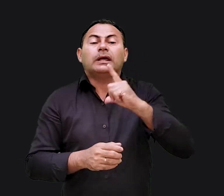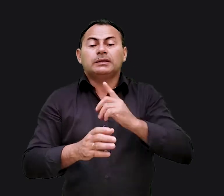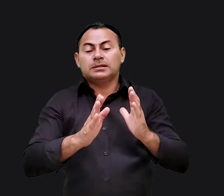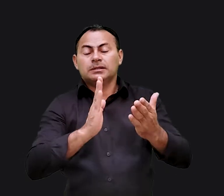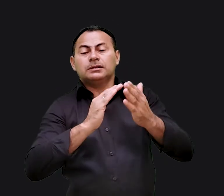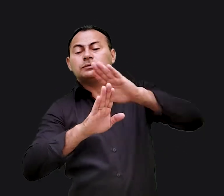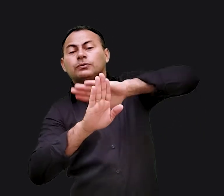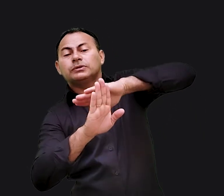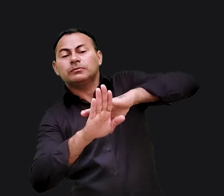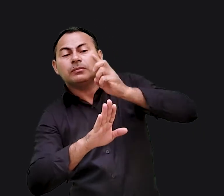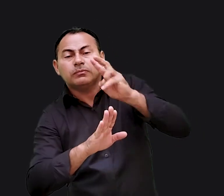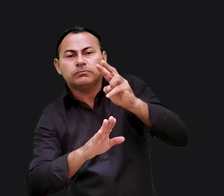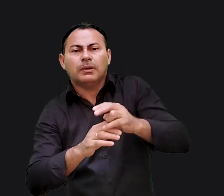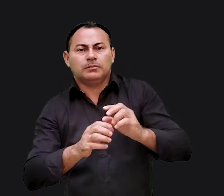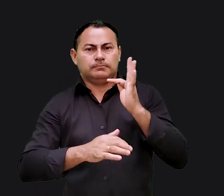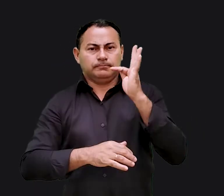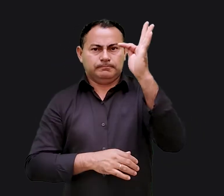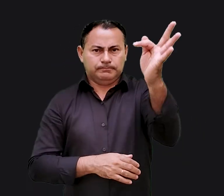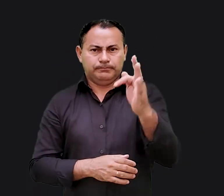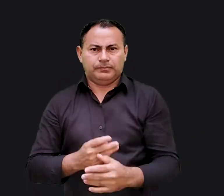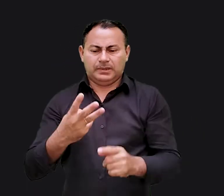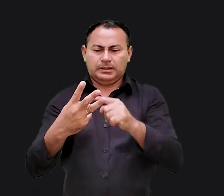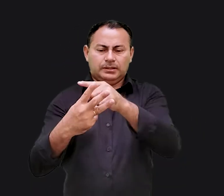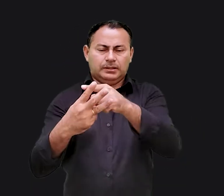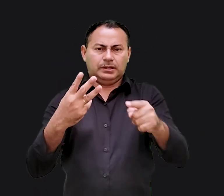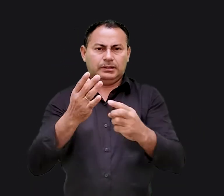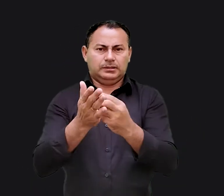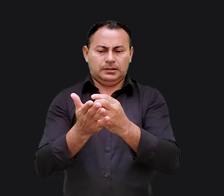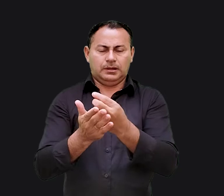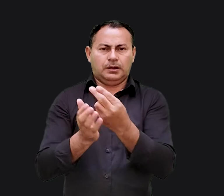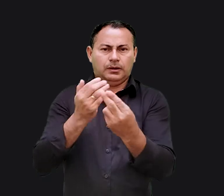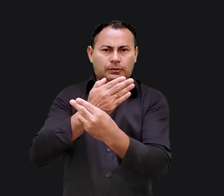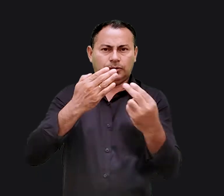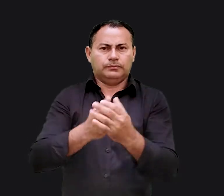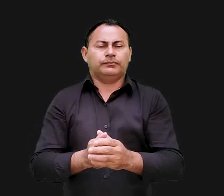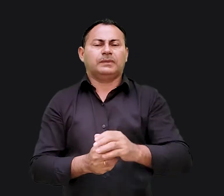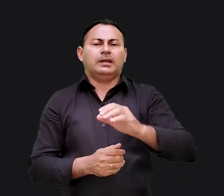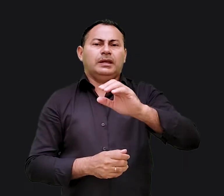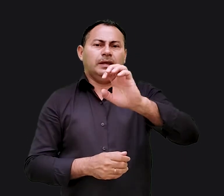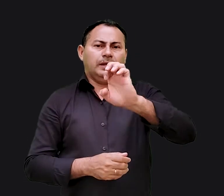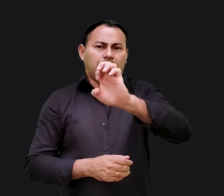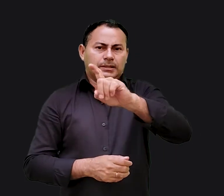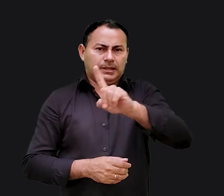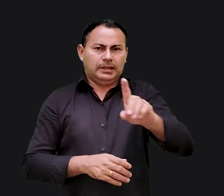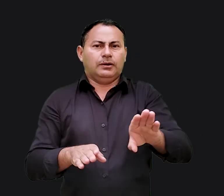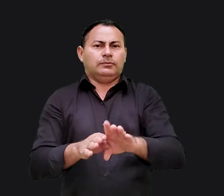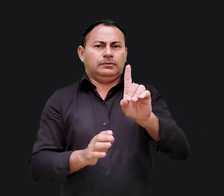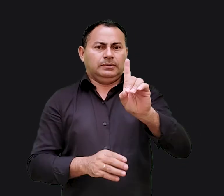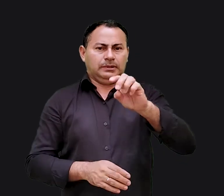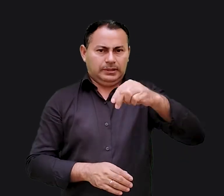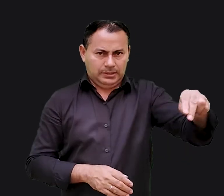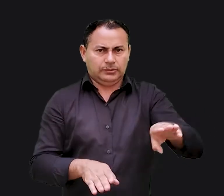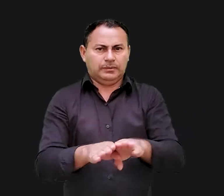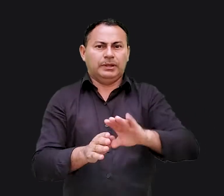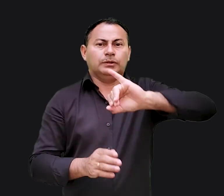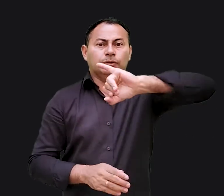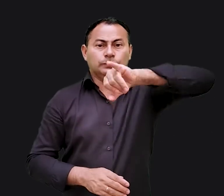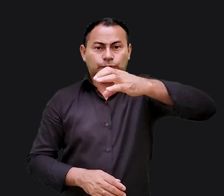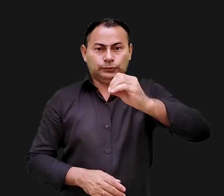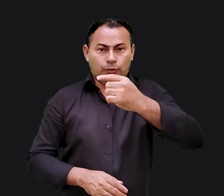do véu, como também para o futuro. Estes três autores, Daniel, Ezequiel e João, escritores exilados,